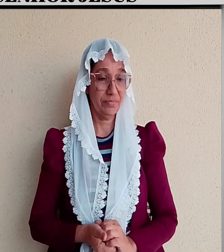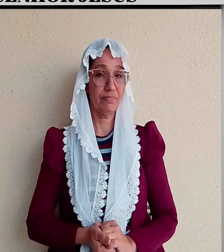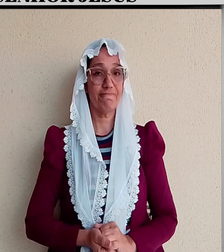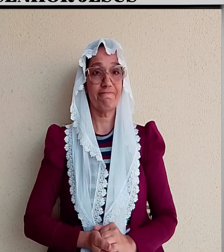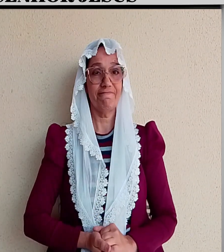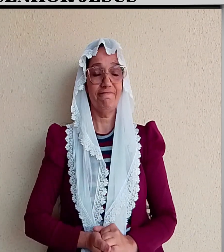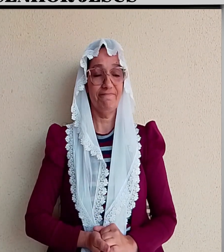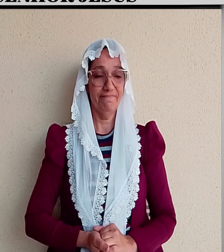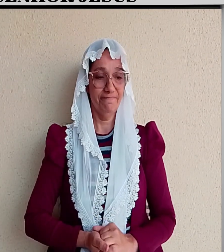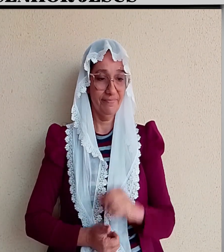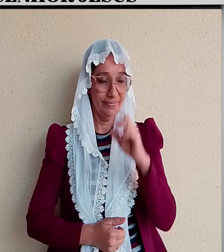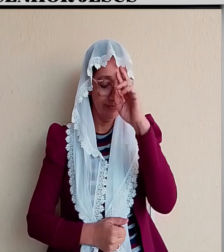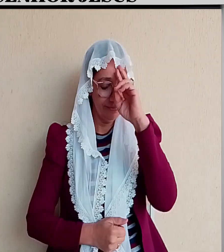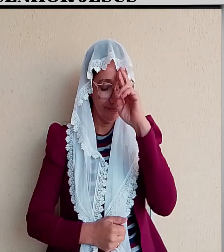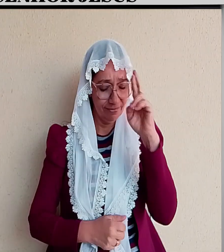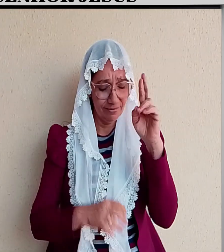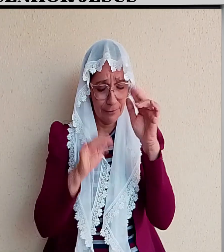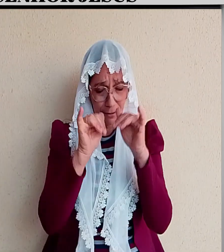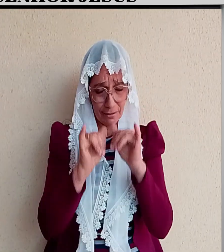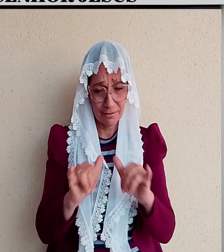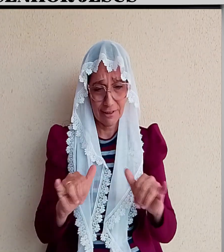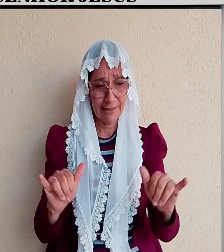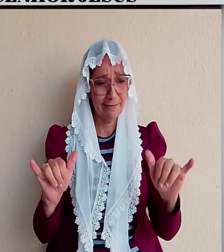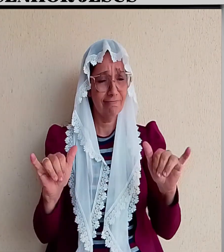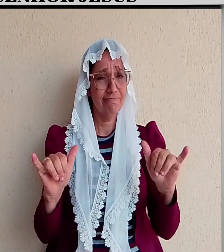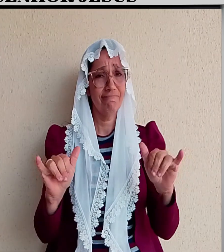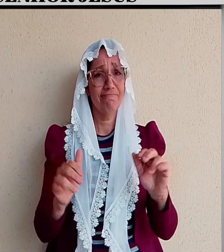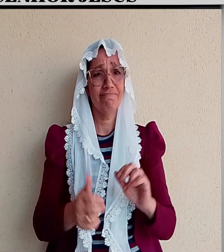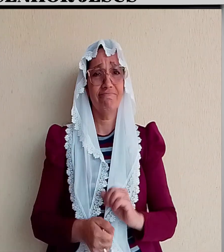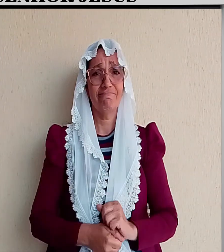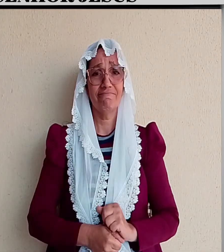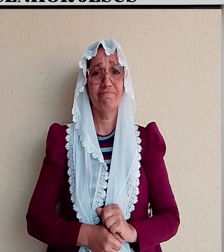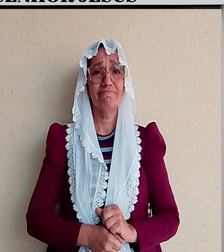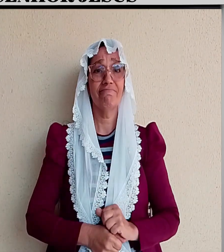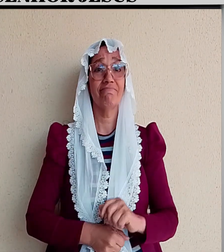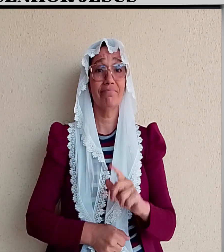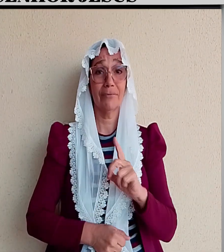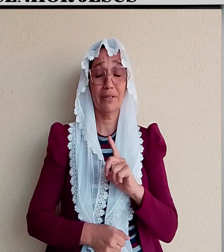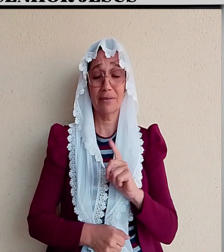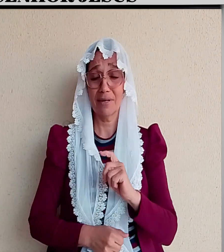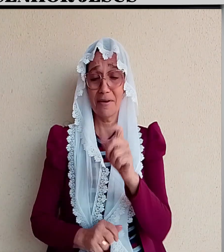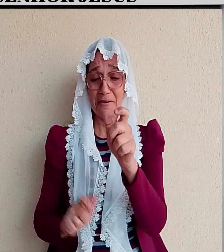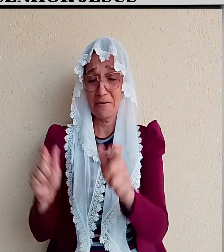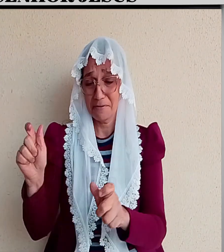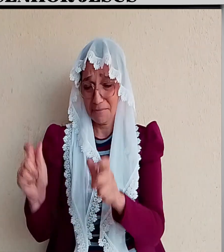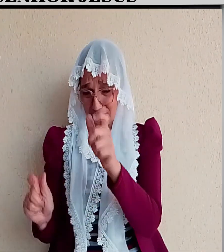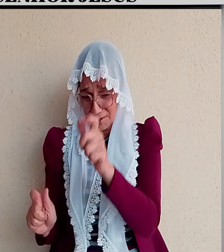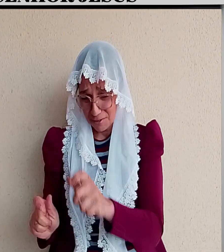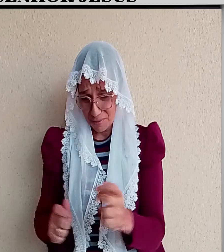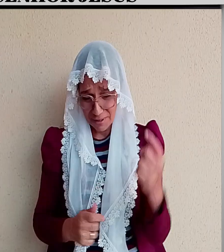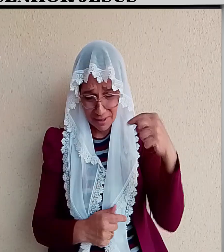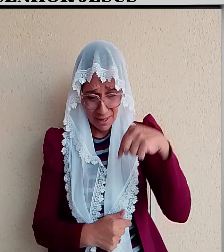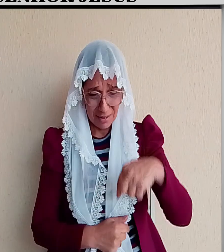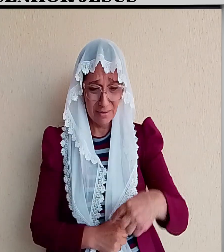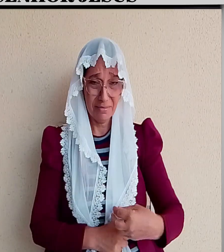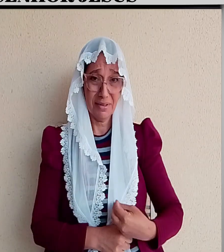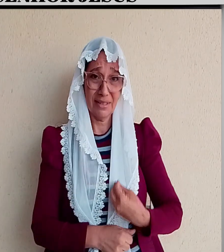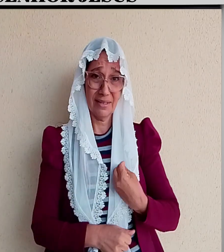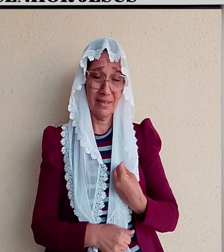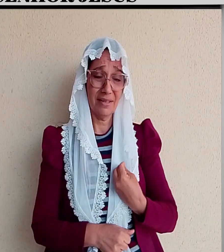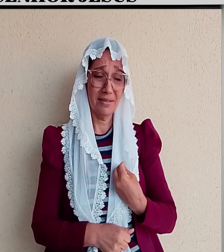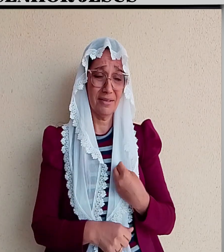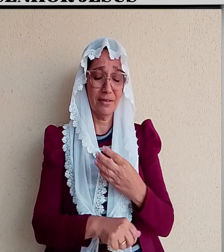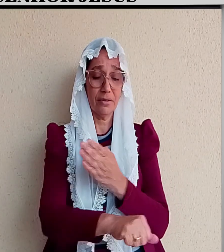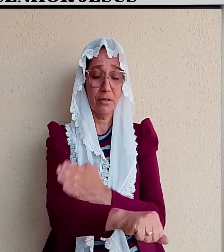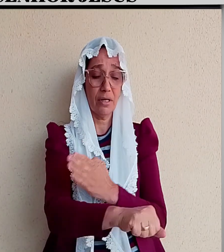reestruturação da tua alma. Glória a Jesus. É na reestruturação da tua vida. Aleluia. É um novo corpo, aleluia, é uma nova etapa que vai